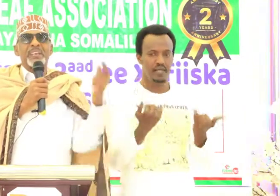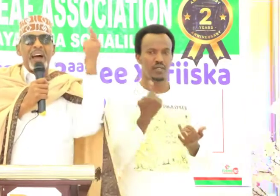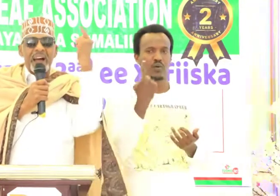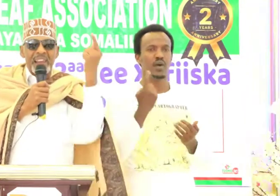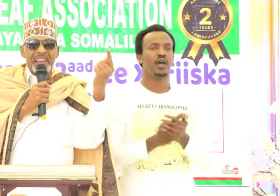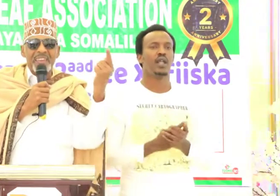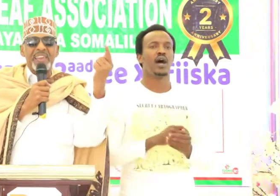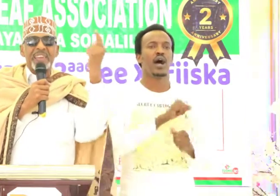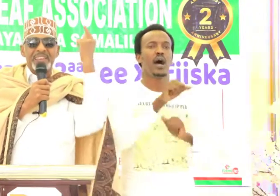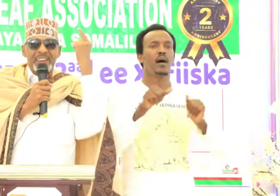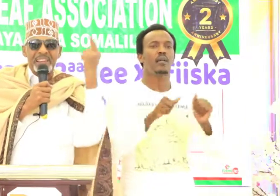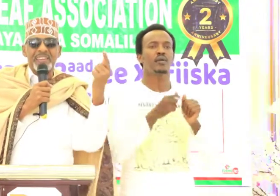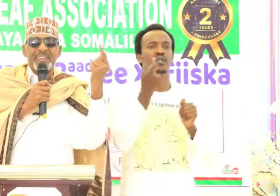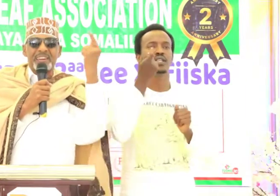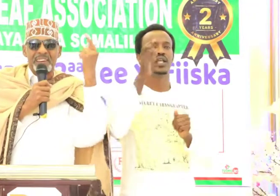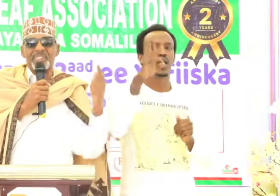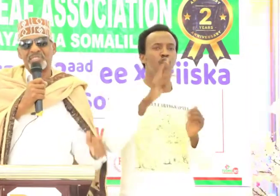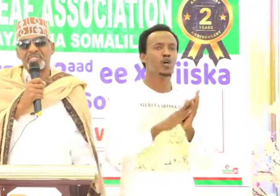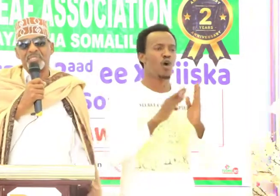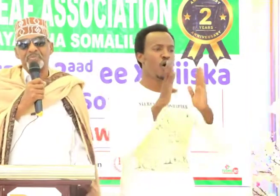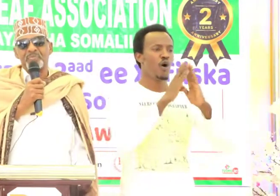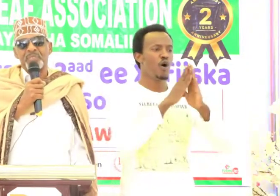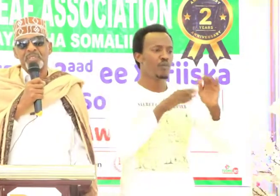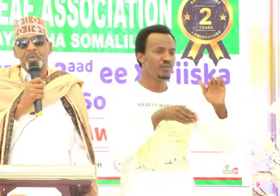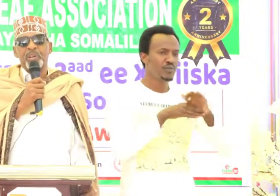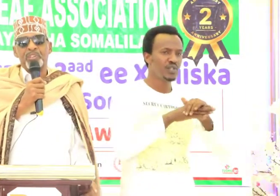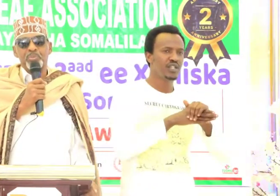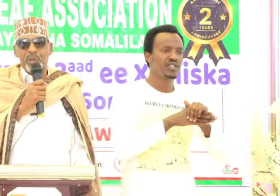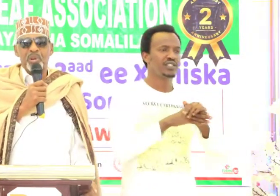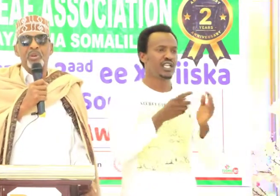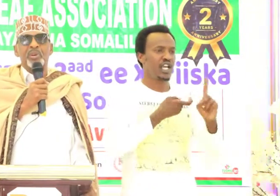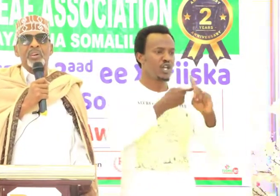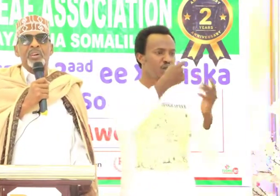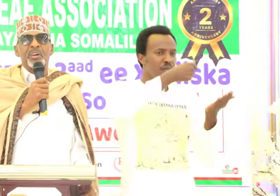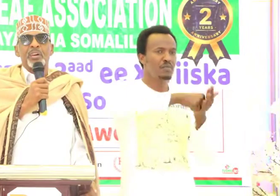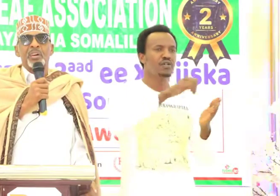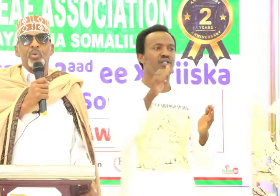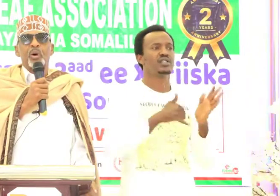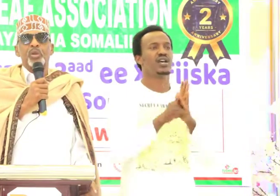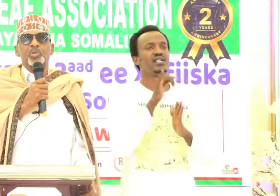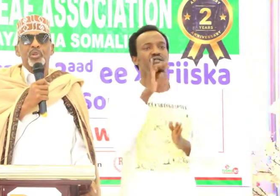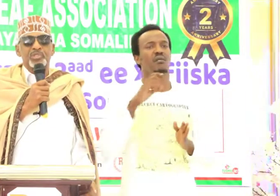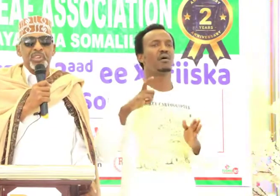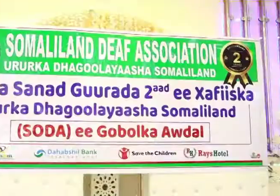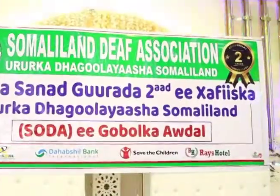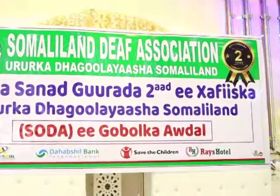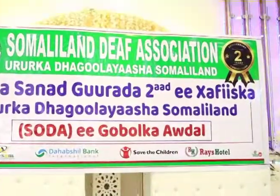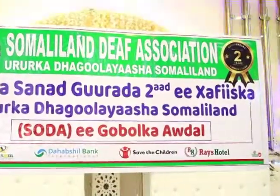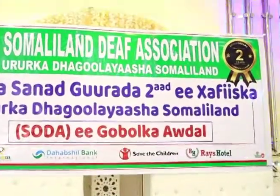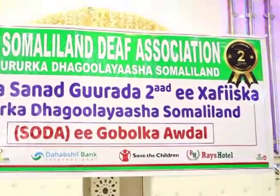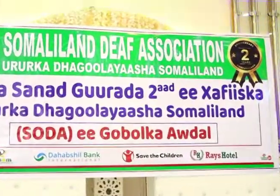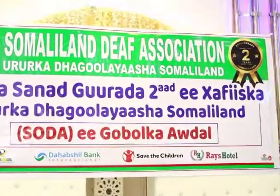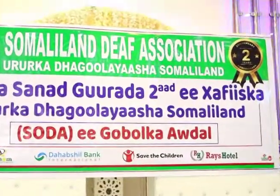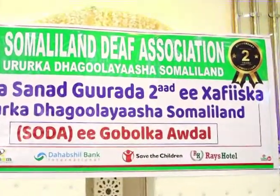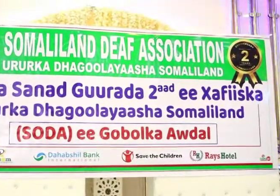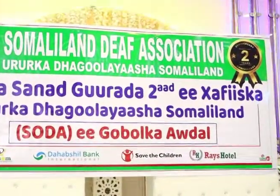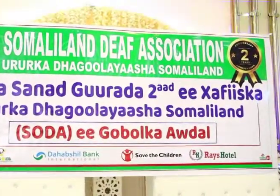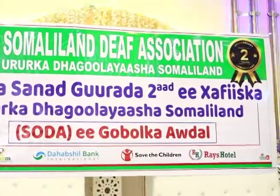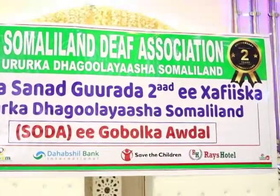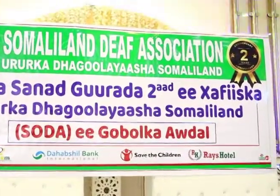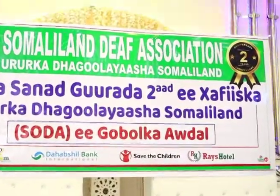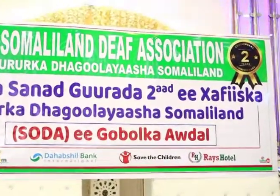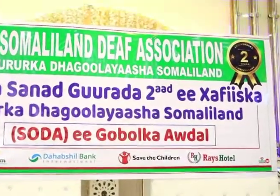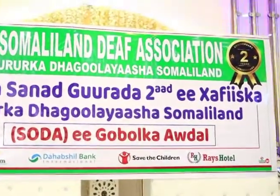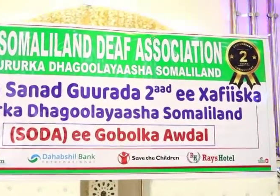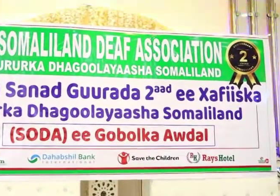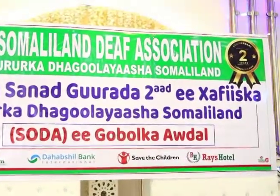كعبا لي أغل كي اي قل اي كريس وأنا سيدرو وحنو سوكيدين يا إن لوكو